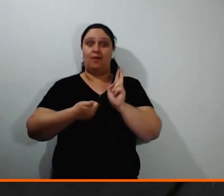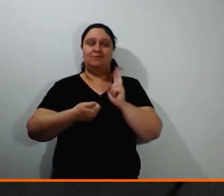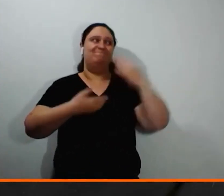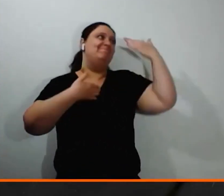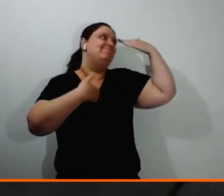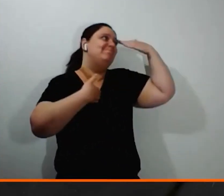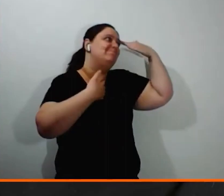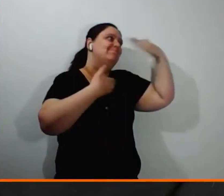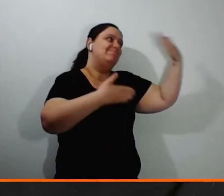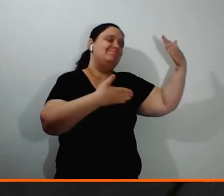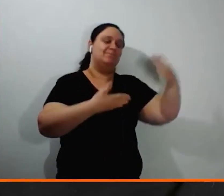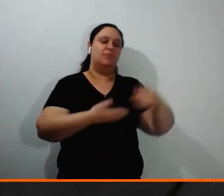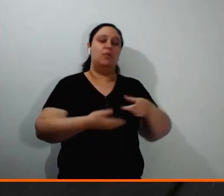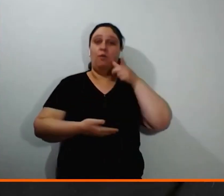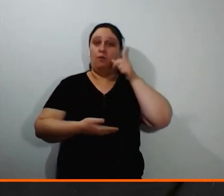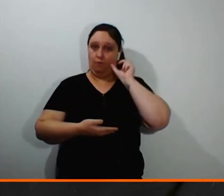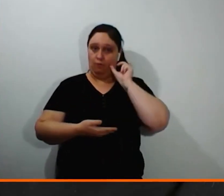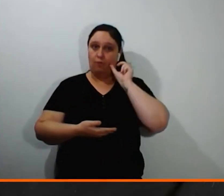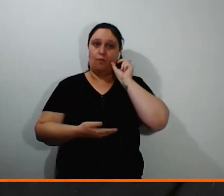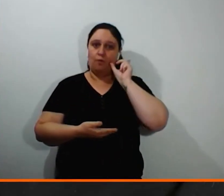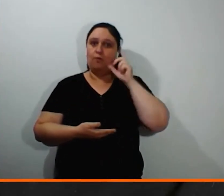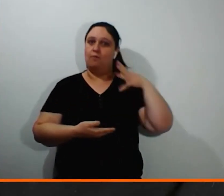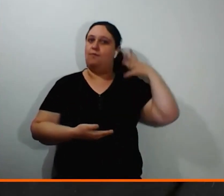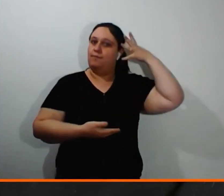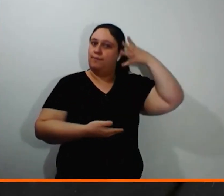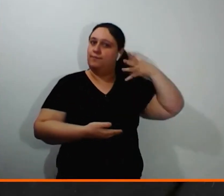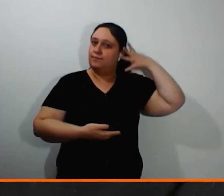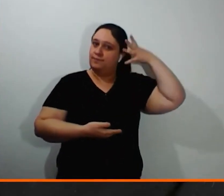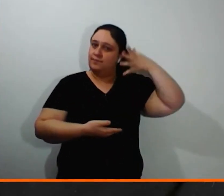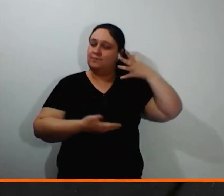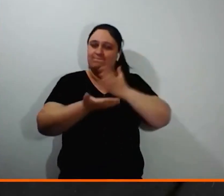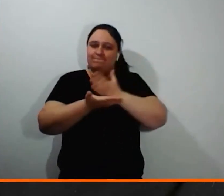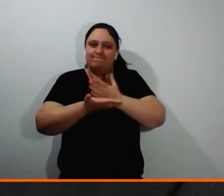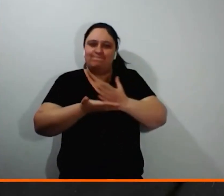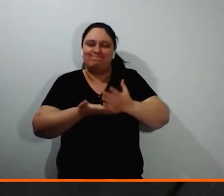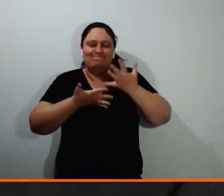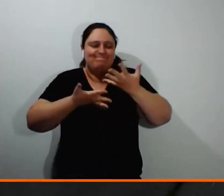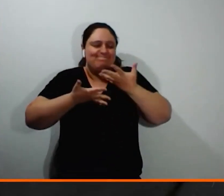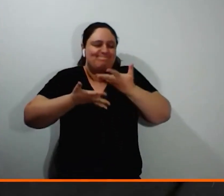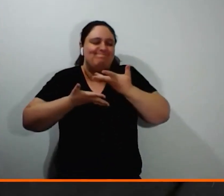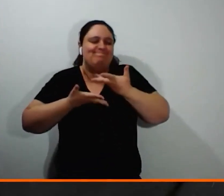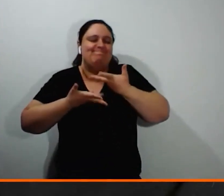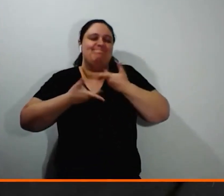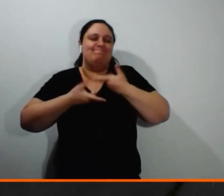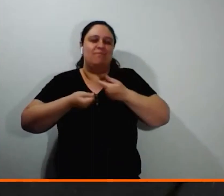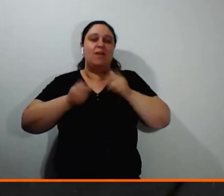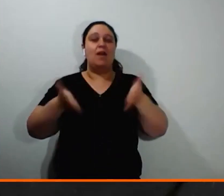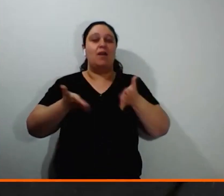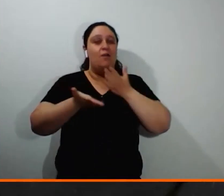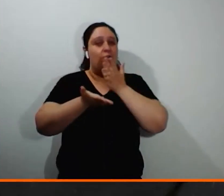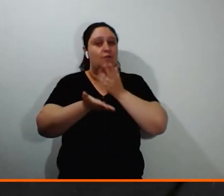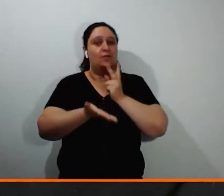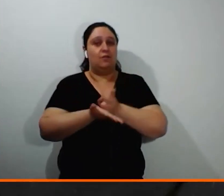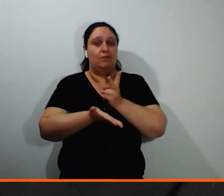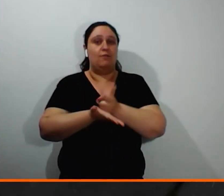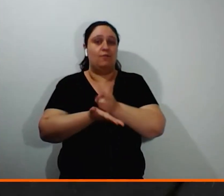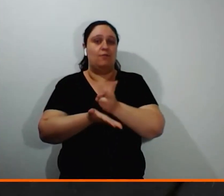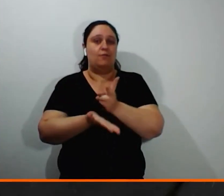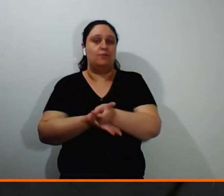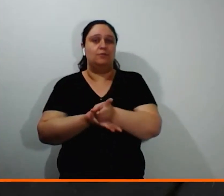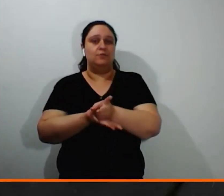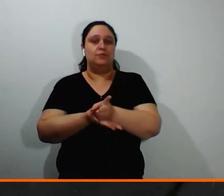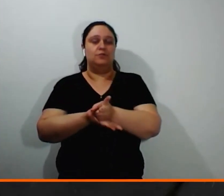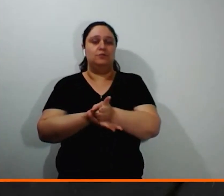irmão, deu um ótimo começo para nós. Agora nós vamos continuar, né, e vamos terminar